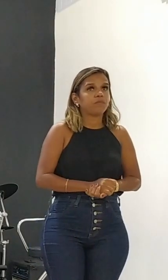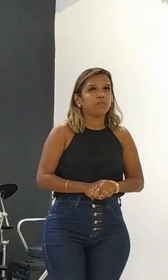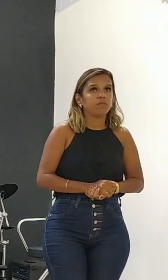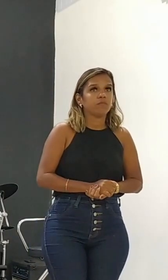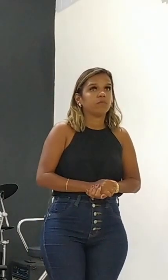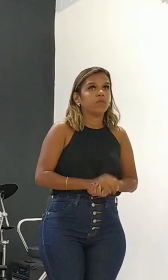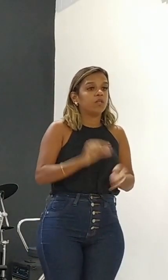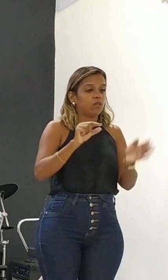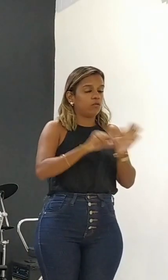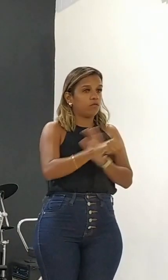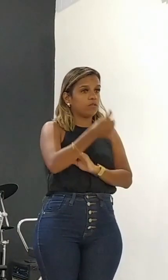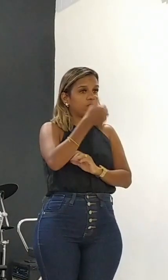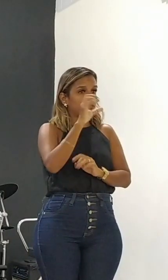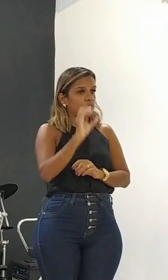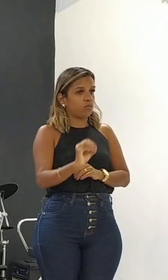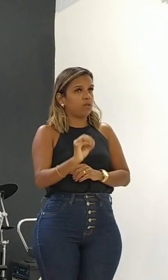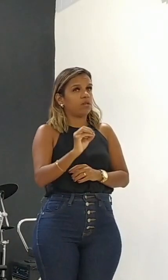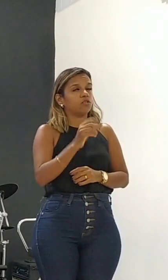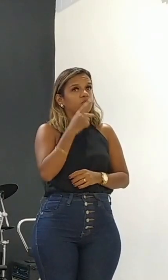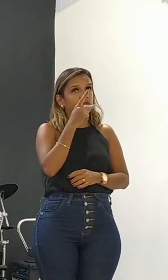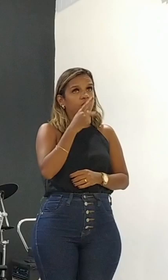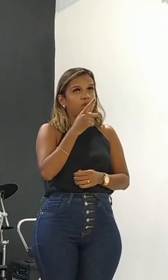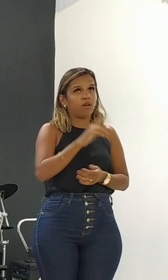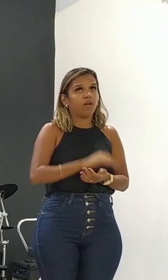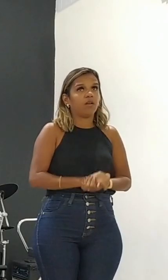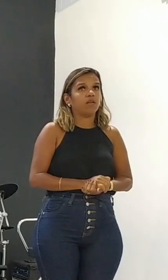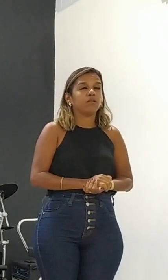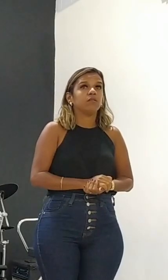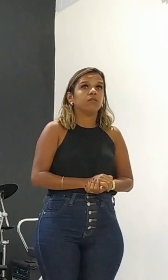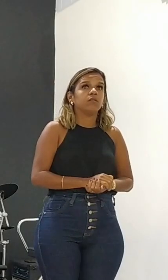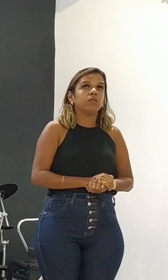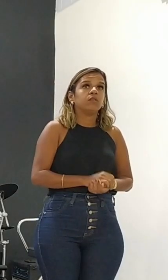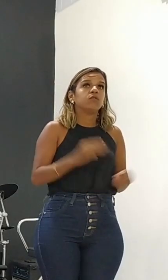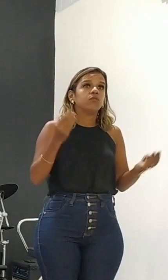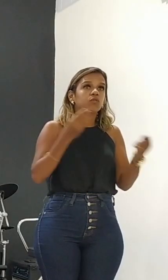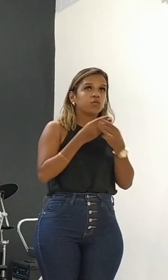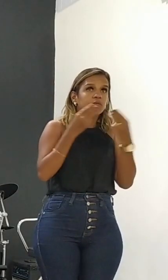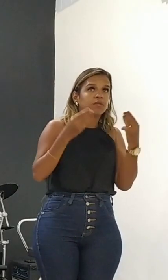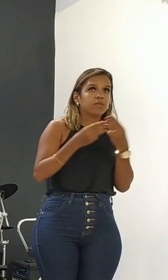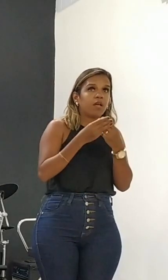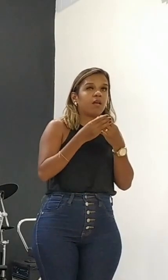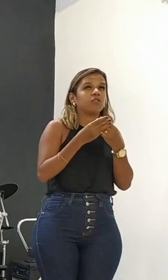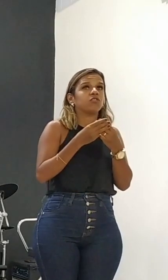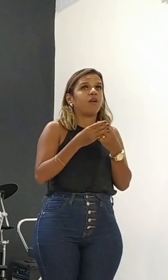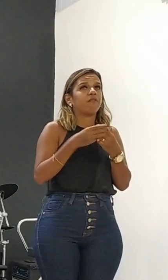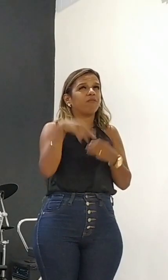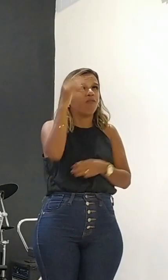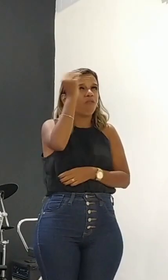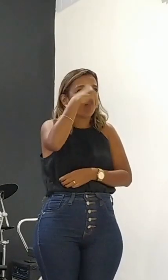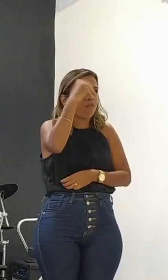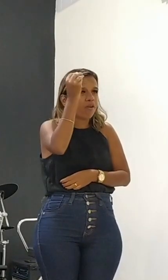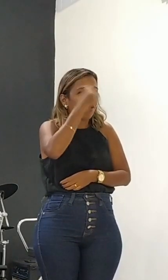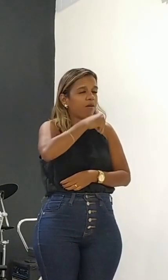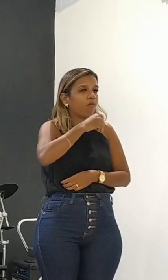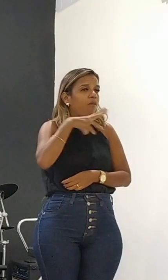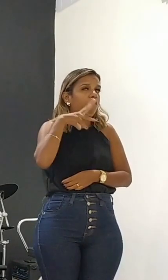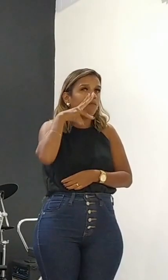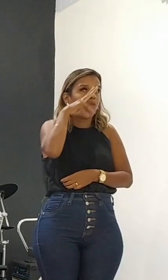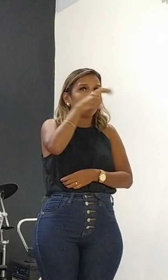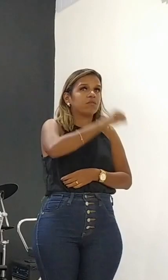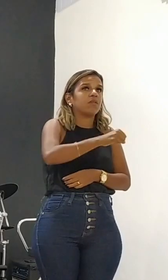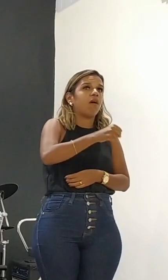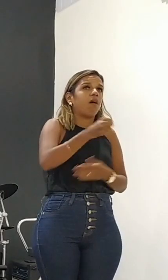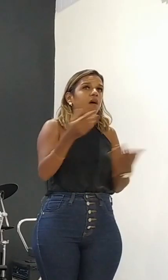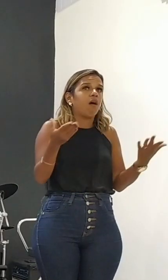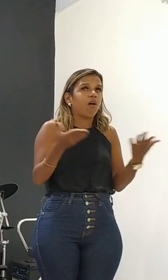versículo 10: já desfaleceram as forças dos acarretadores, e o pó é muito,